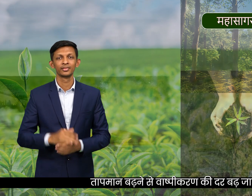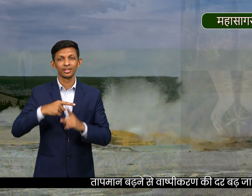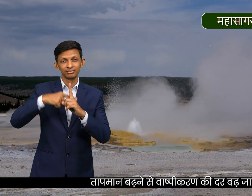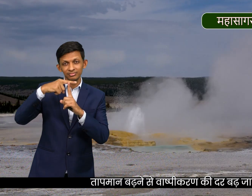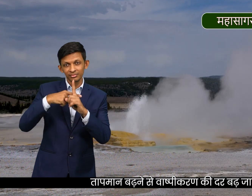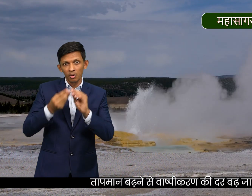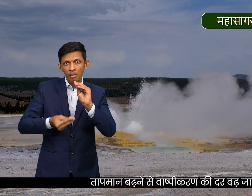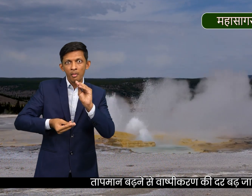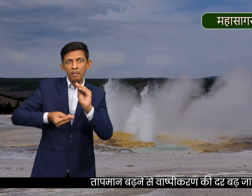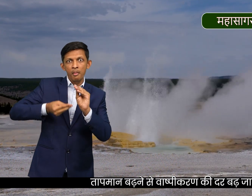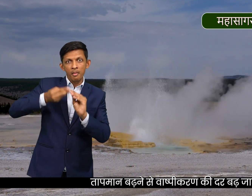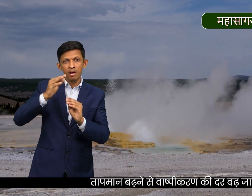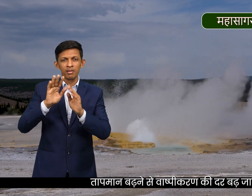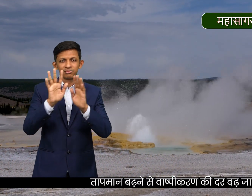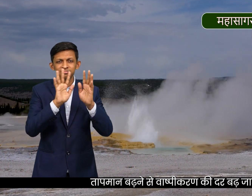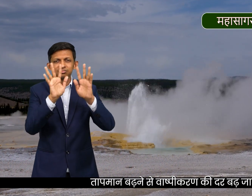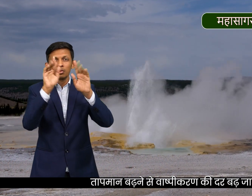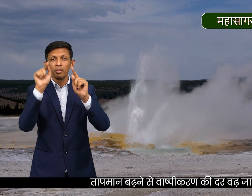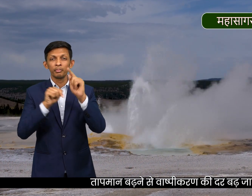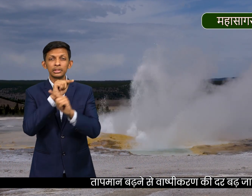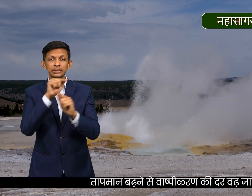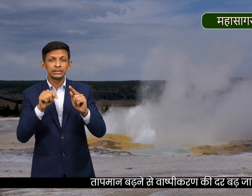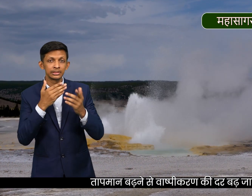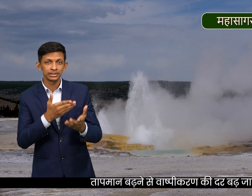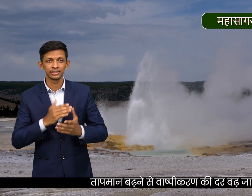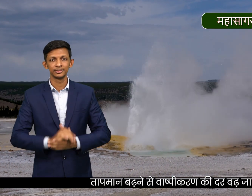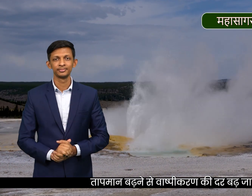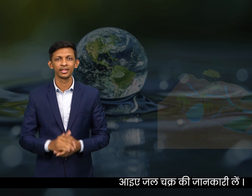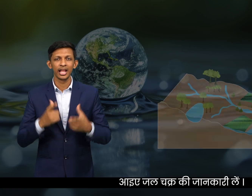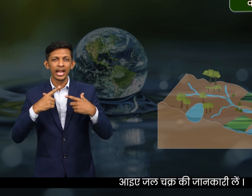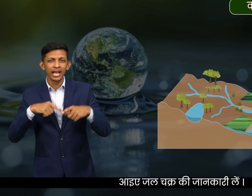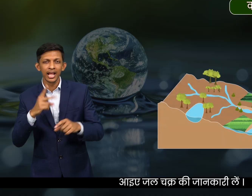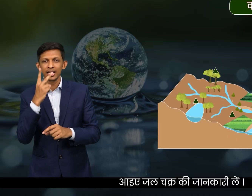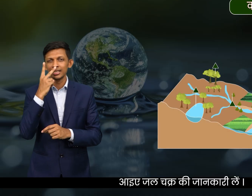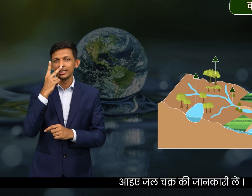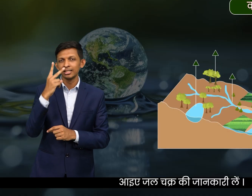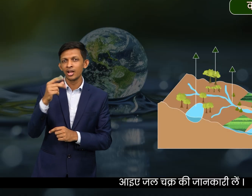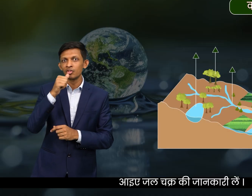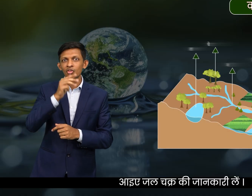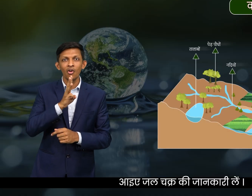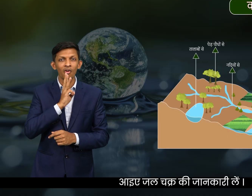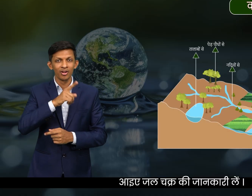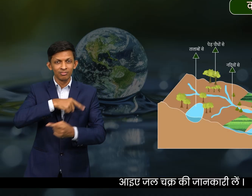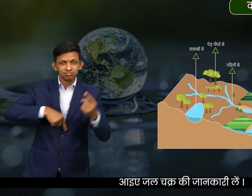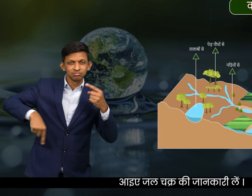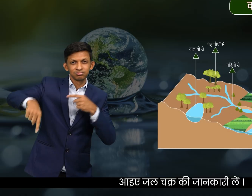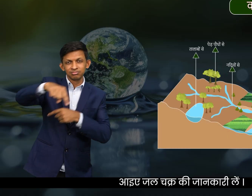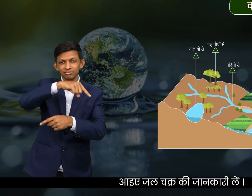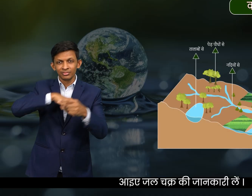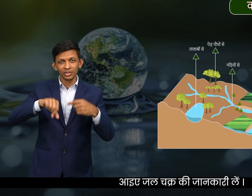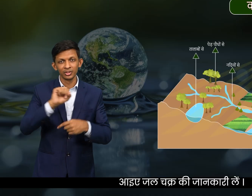तापमान बढ़ने से वाष्पीकरण की दर बढ़ जाती है। आइए जल चक्र की जानकारी